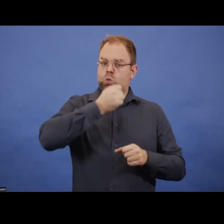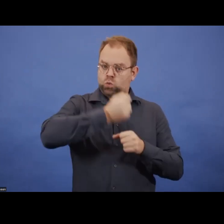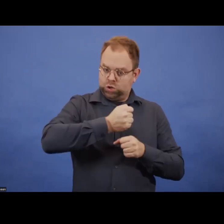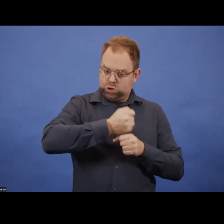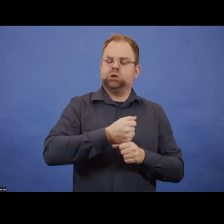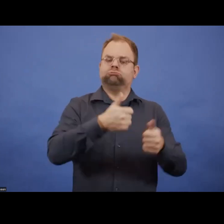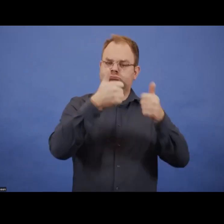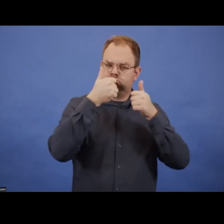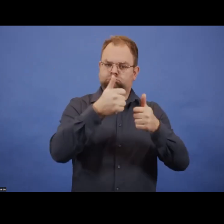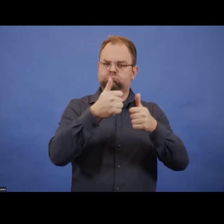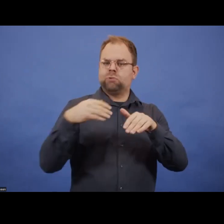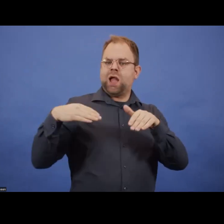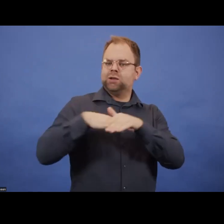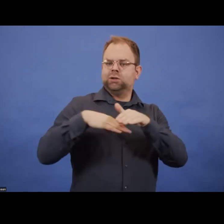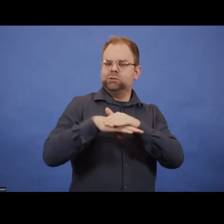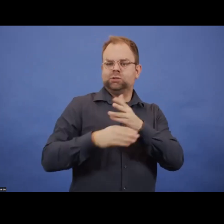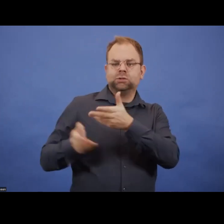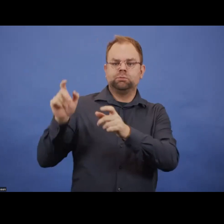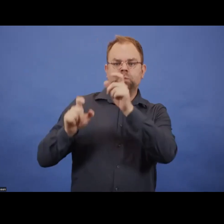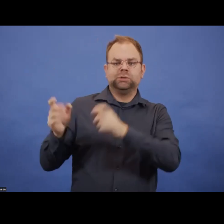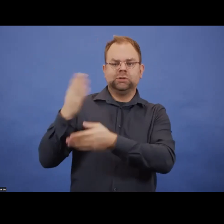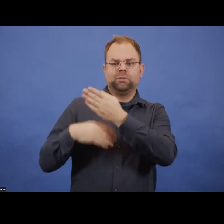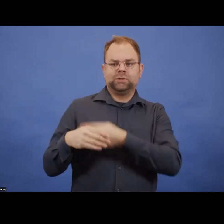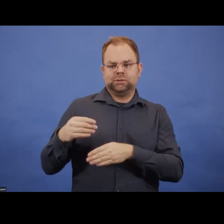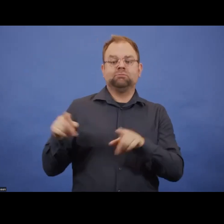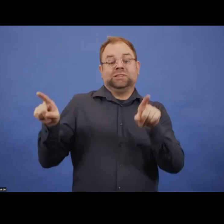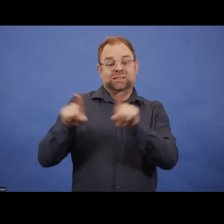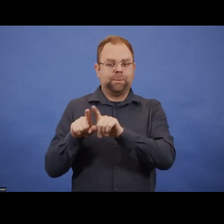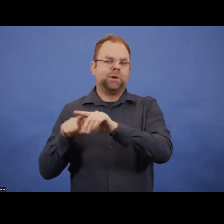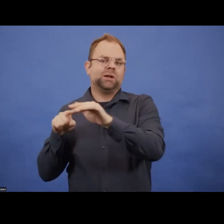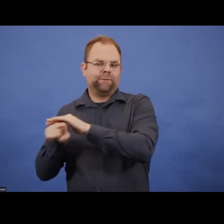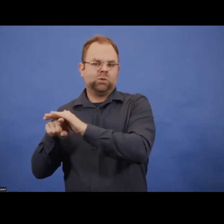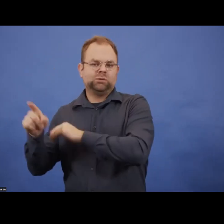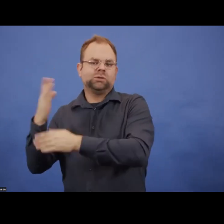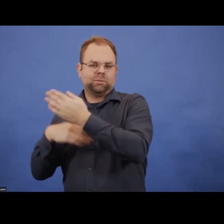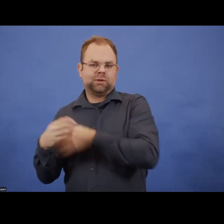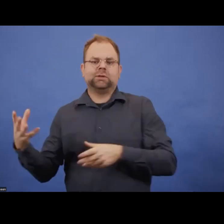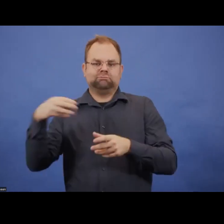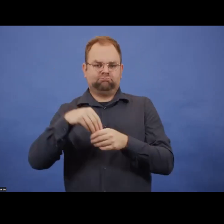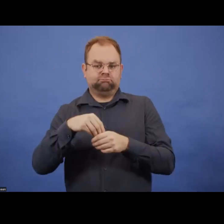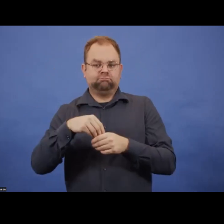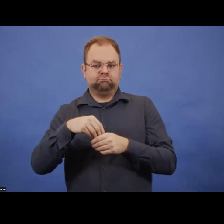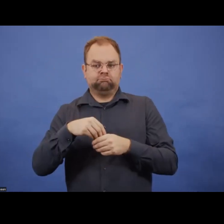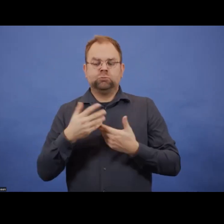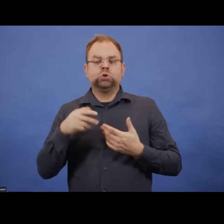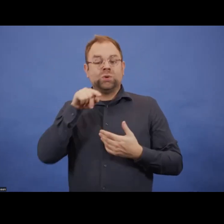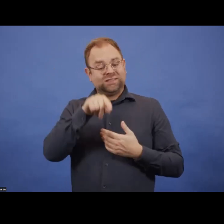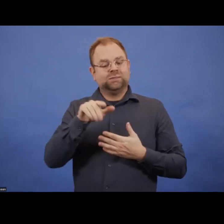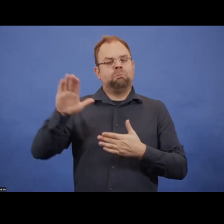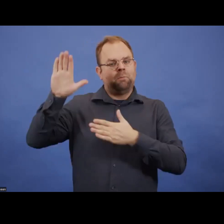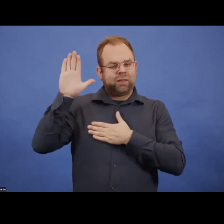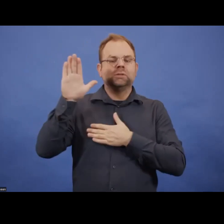o incluir a las personas con discapacidades. Eso es un plegado y